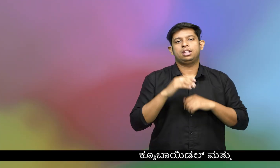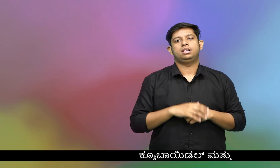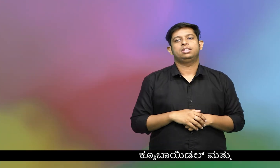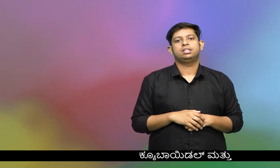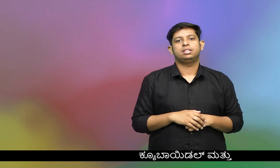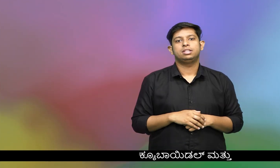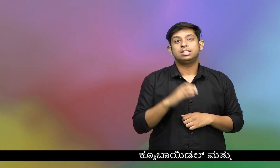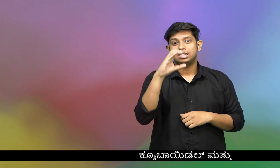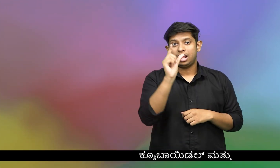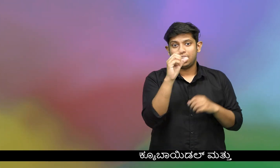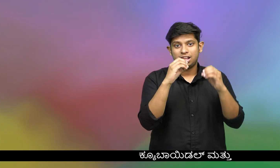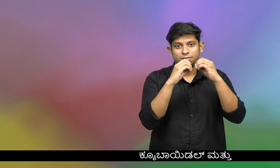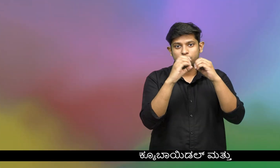ಕ್ಯೂಬಾಯಿಡಲ್ ಮತ್ತು